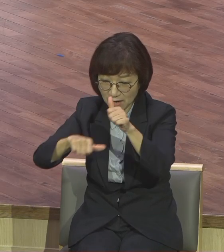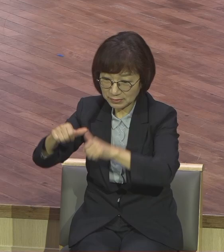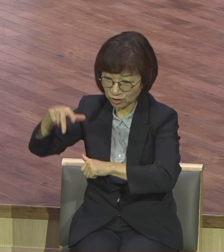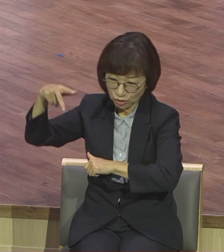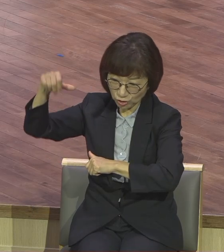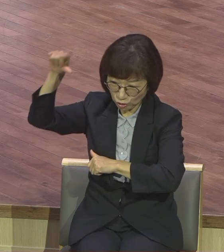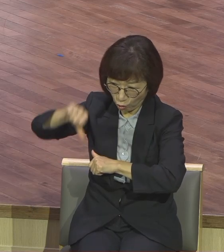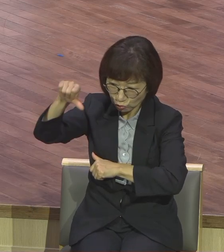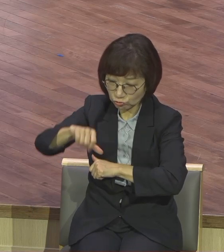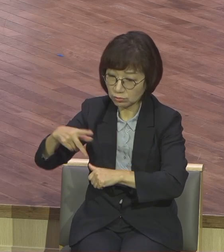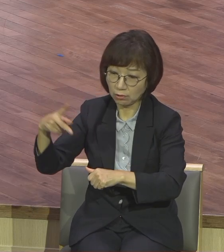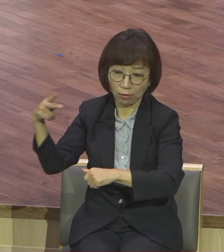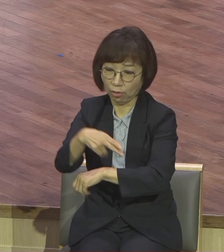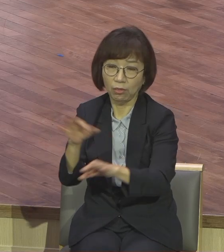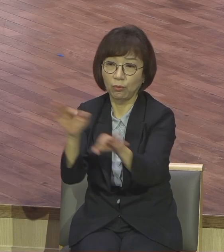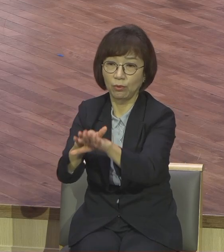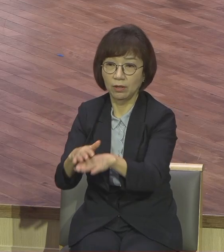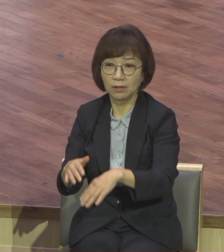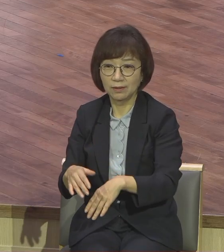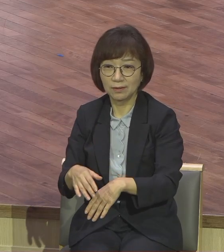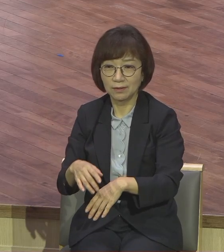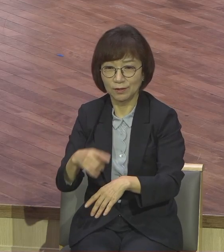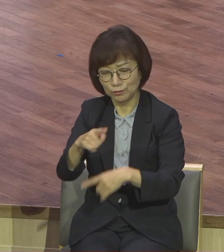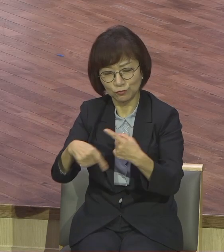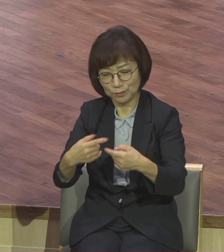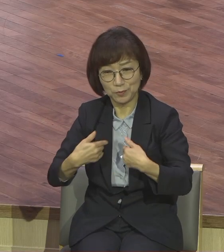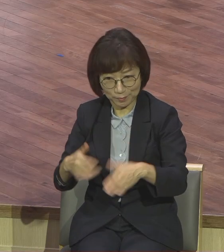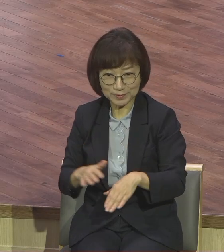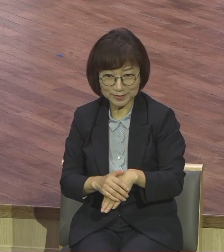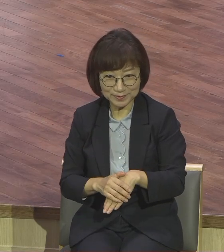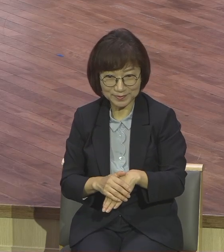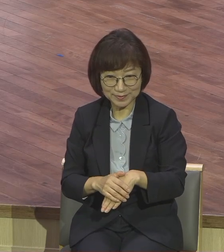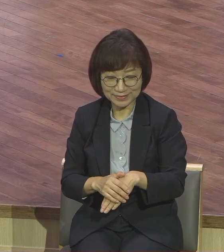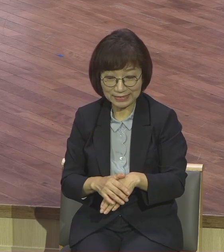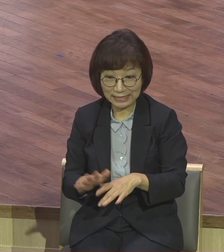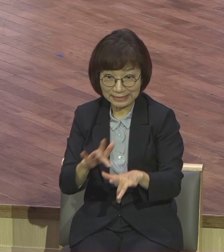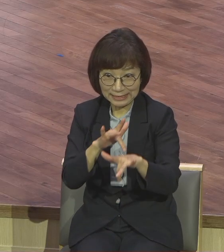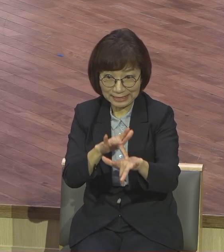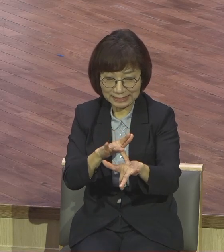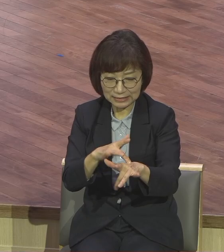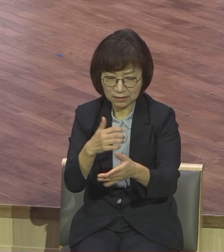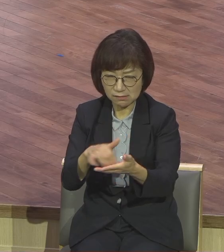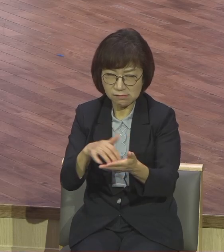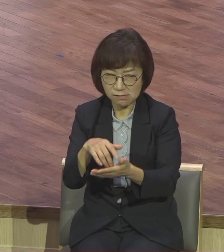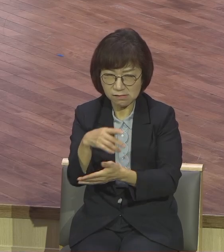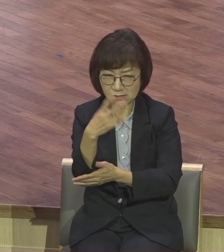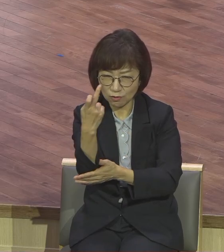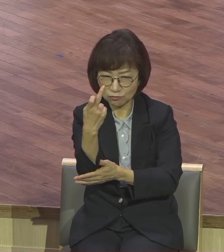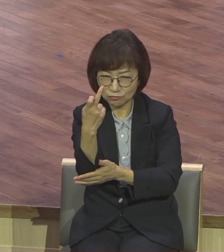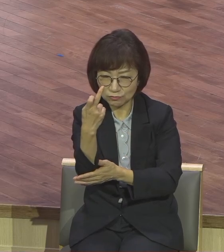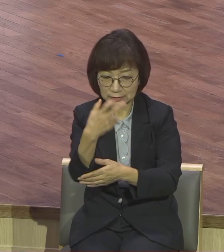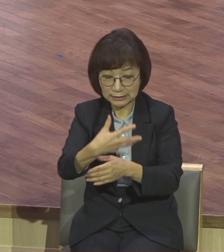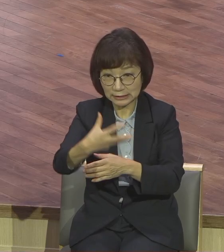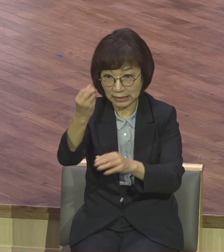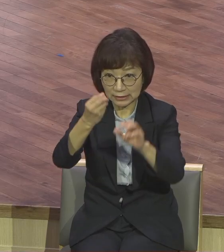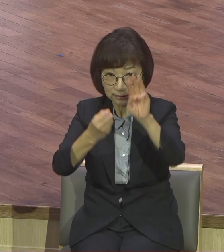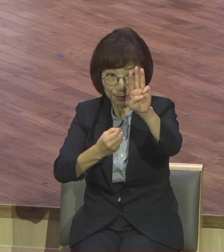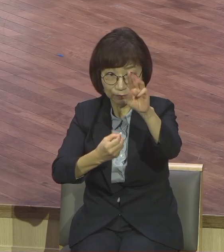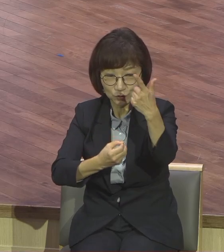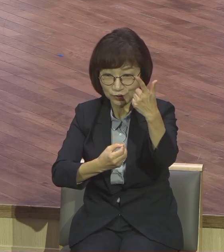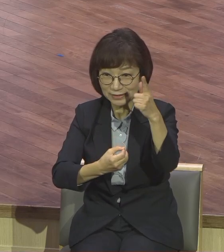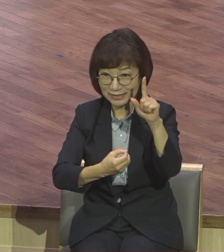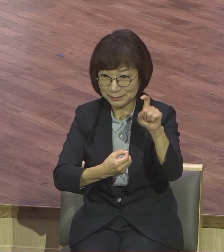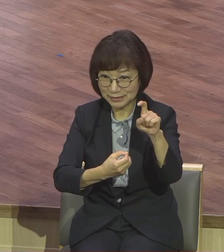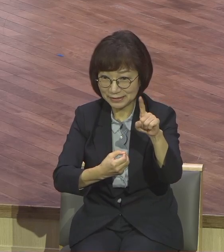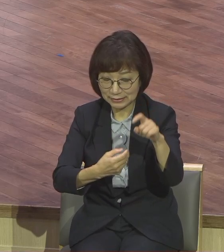12가지 운명을 가지고 사단은 우리를 속입니다. 12가지가 뭐예요? 창세기 3장, 6장, 11장,